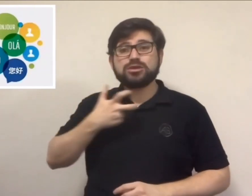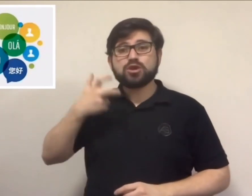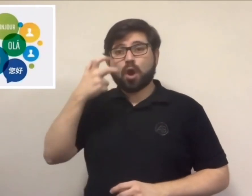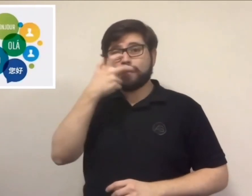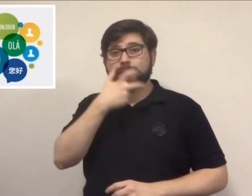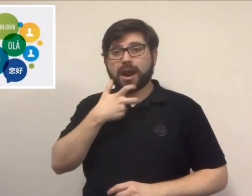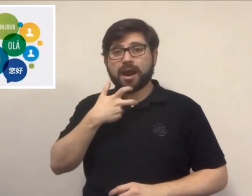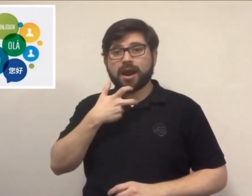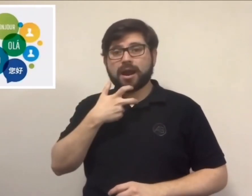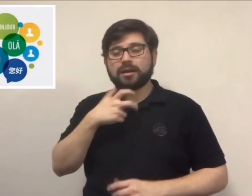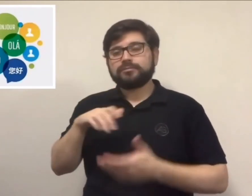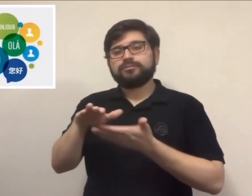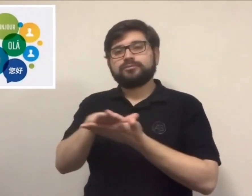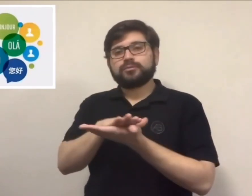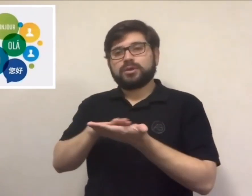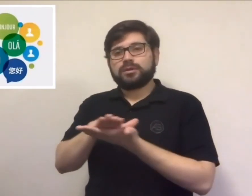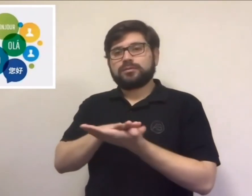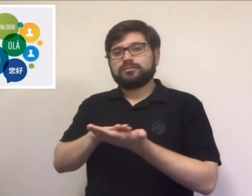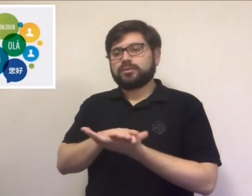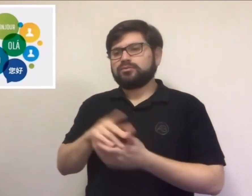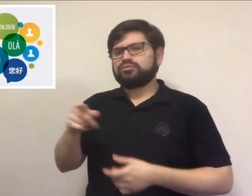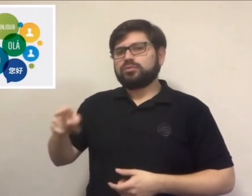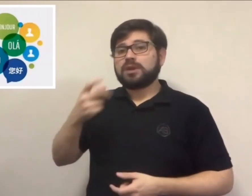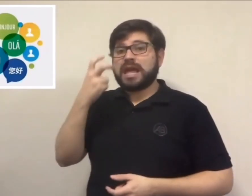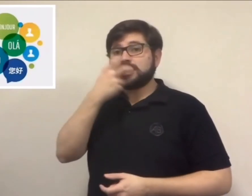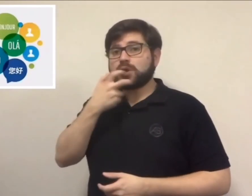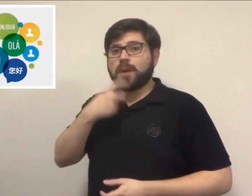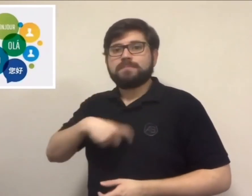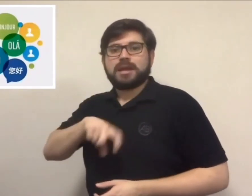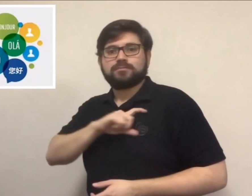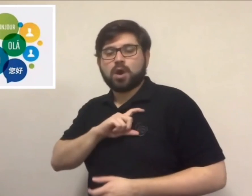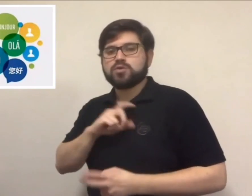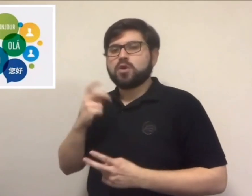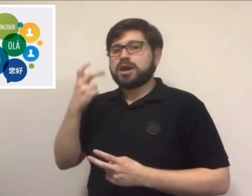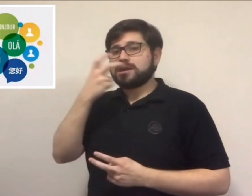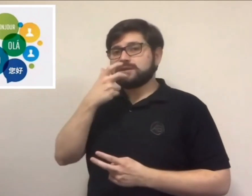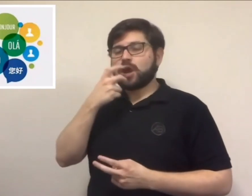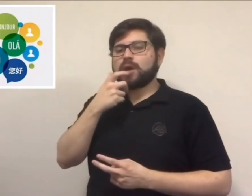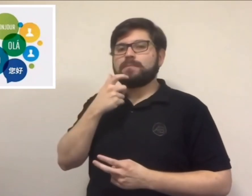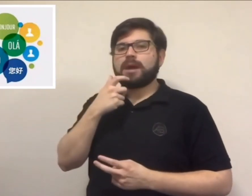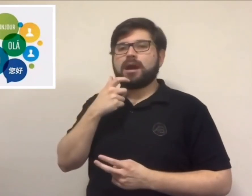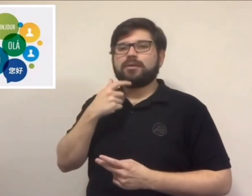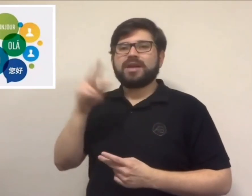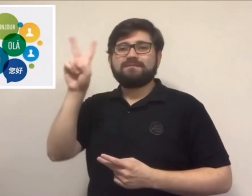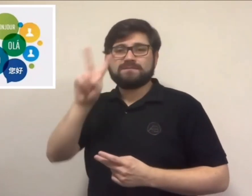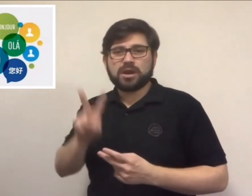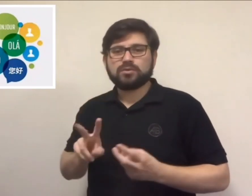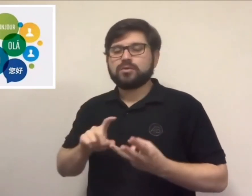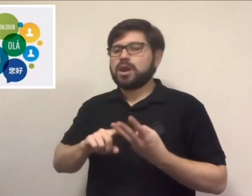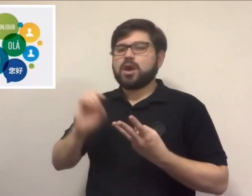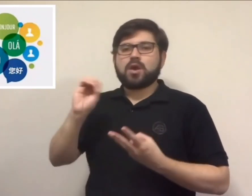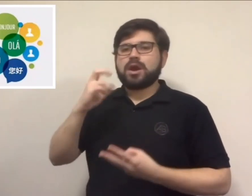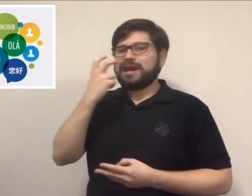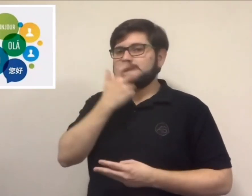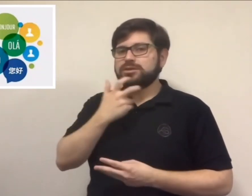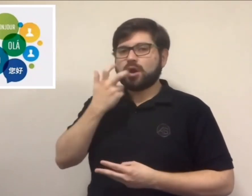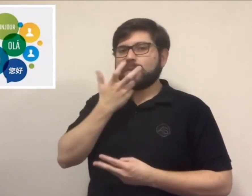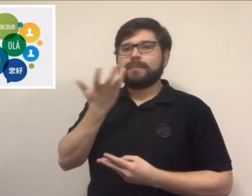Puede pasar con los idiomas. Por ejemplo, una persona que habla español o una